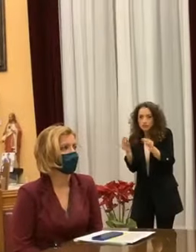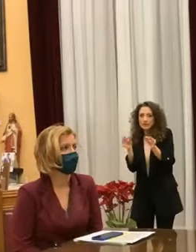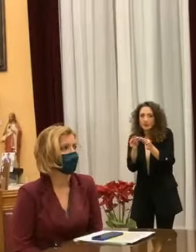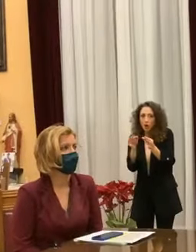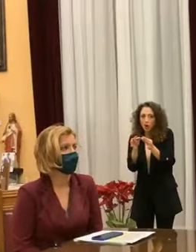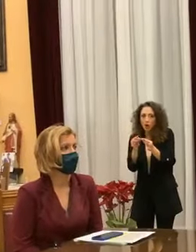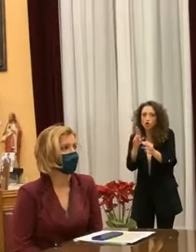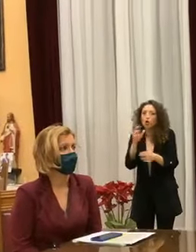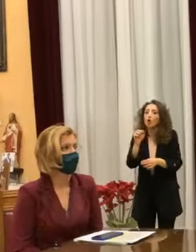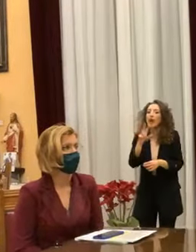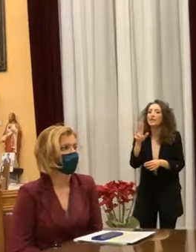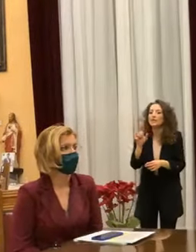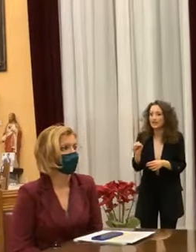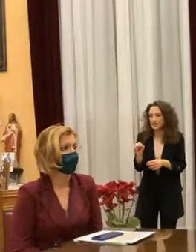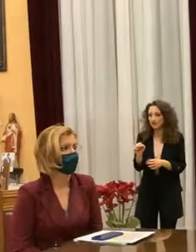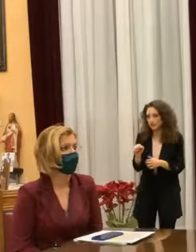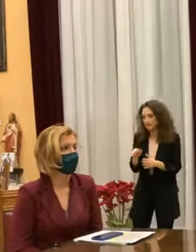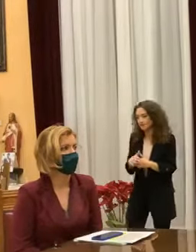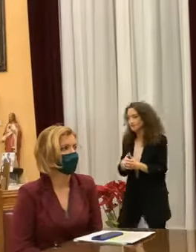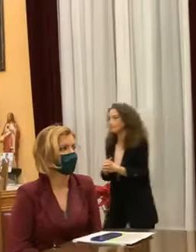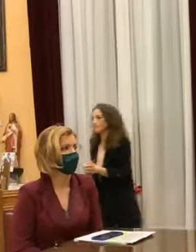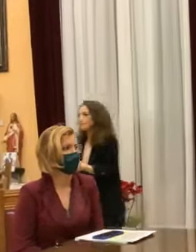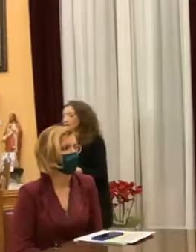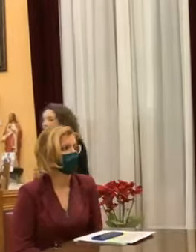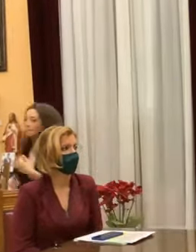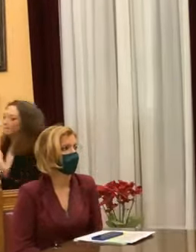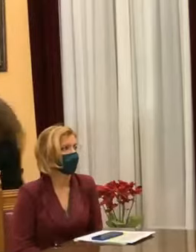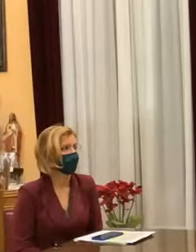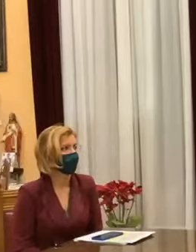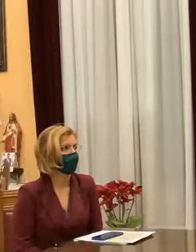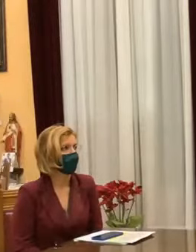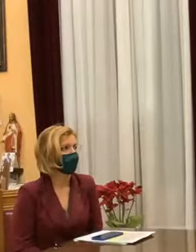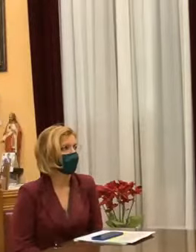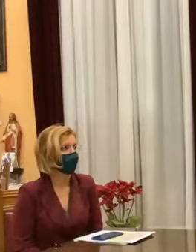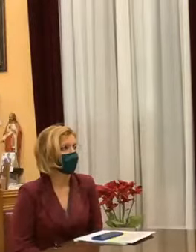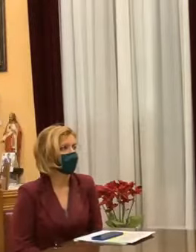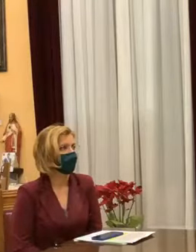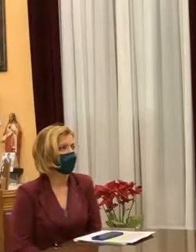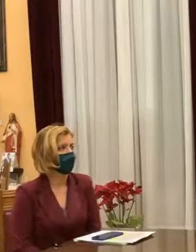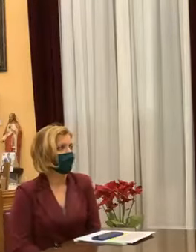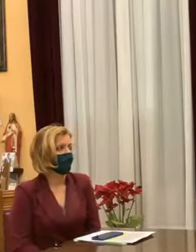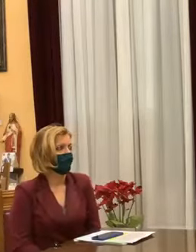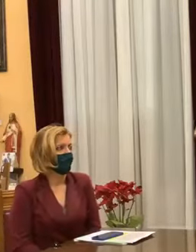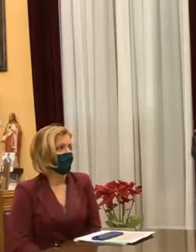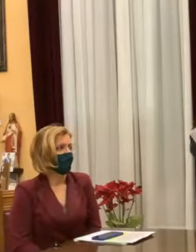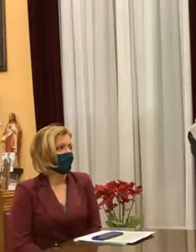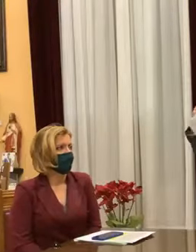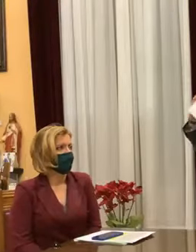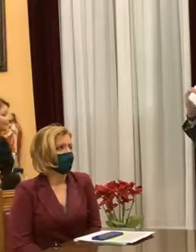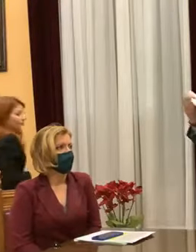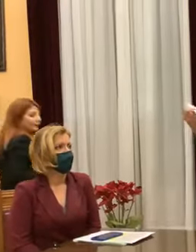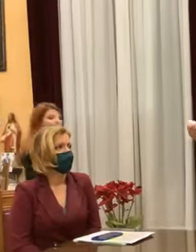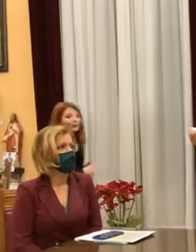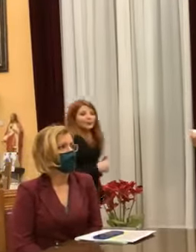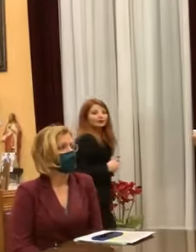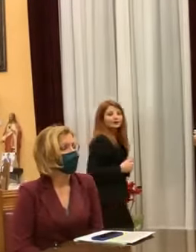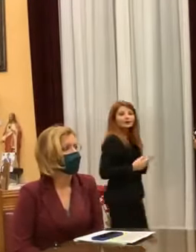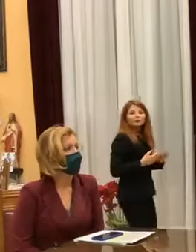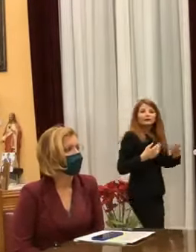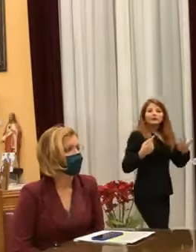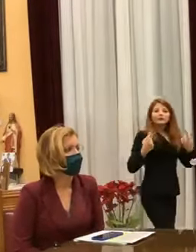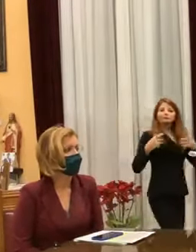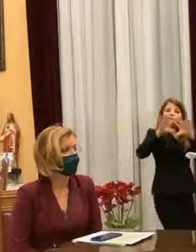di Razza. E allora, viste tutte queste cose, decreta la sospensione.